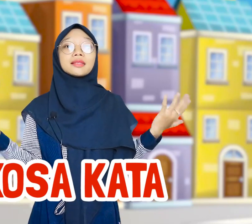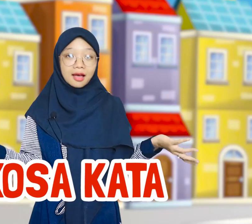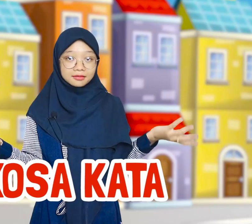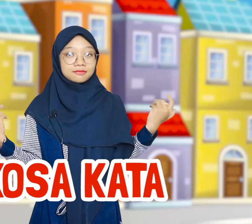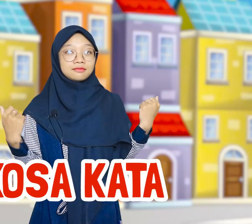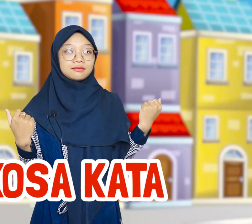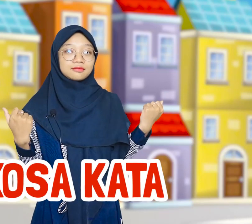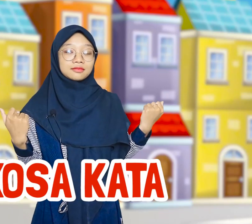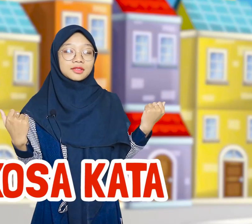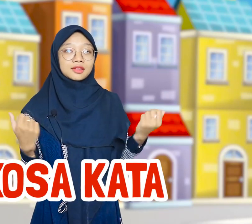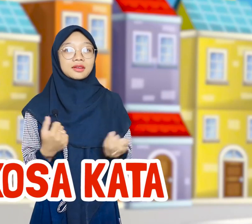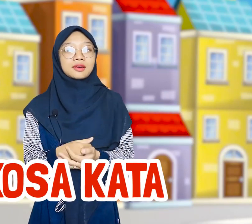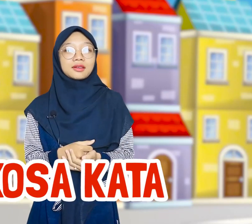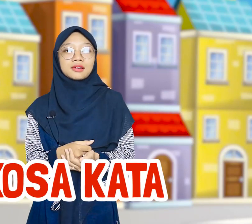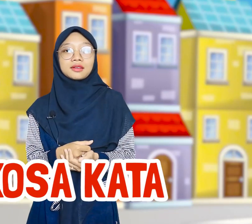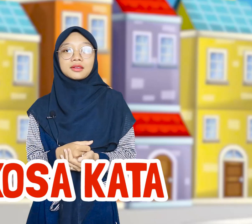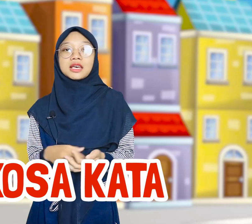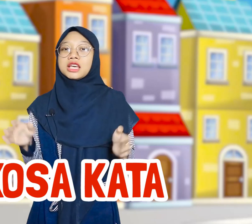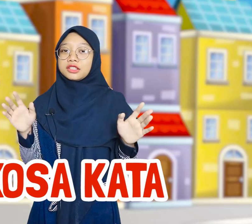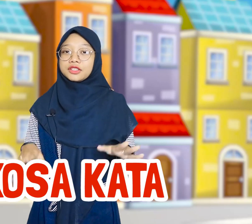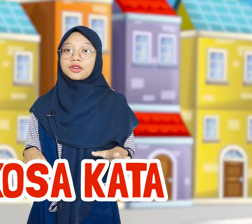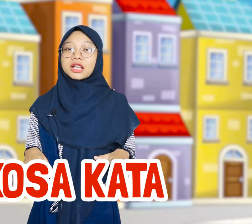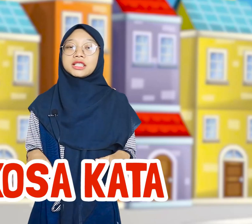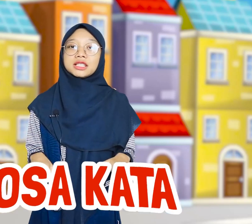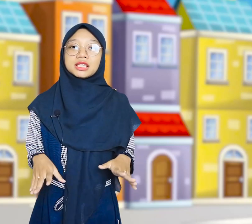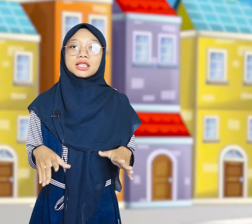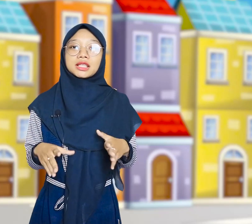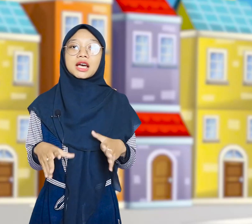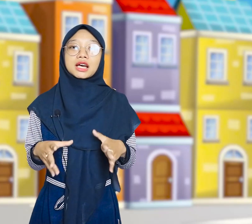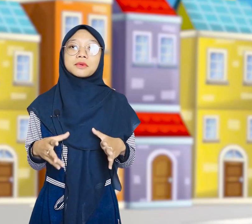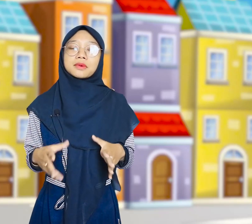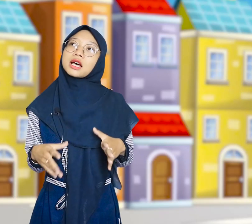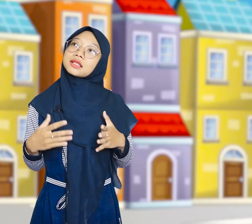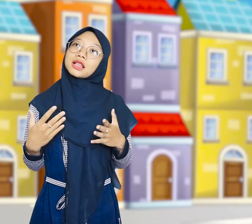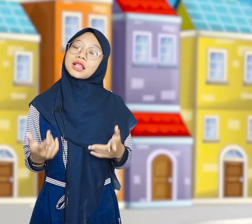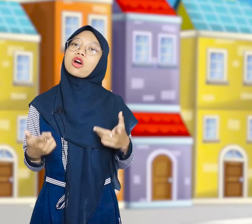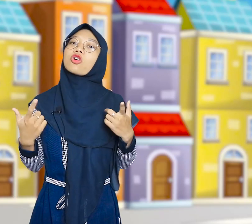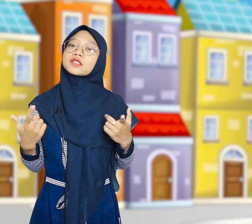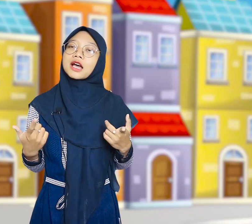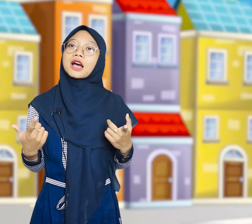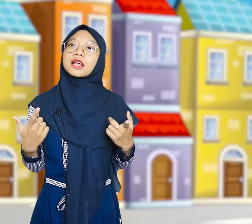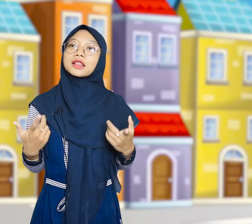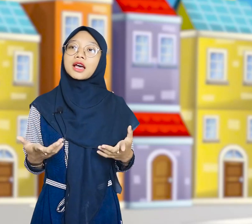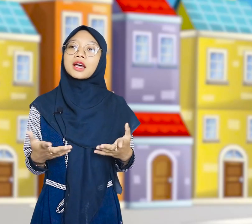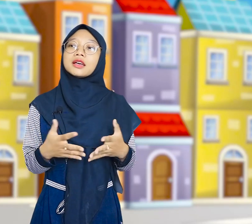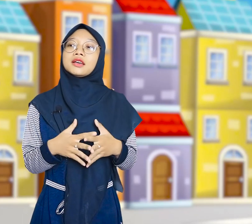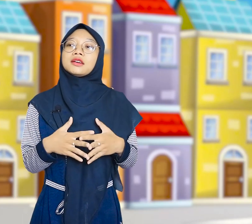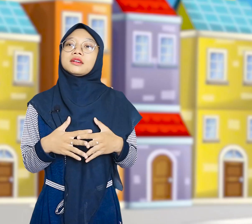kosakata. Nah, di video kali ini kita akan membahas tentang kosakata